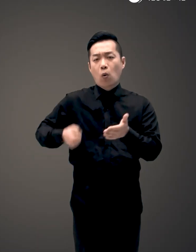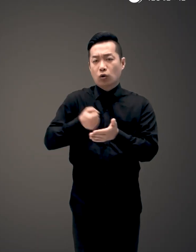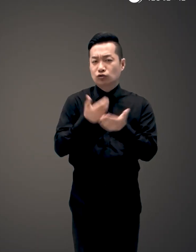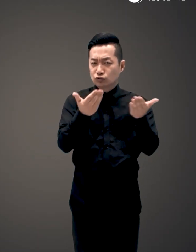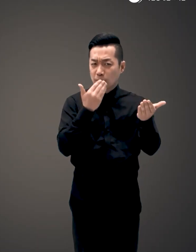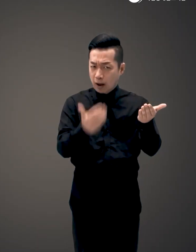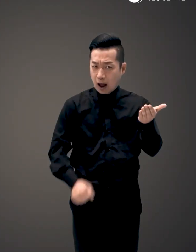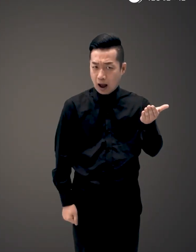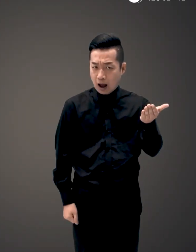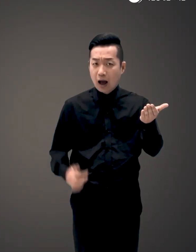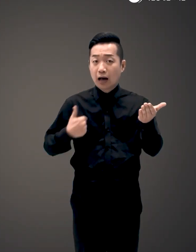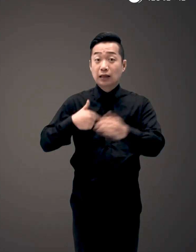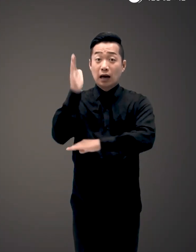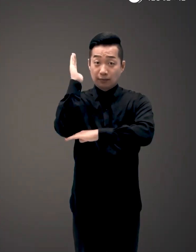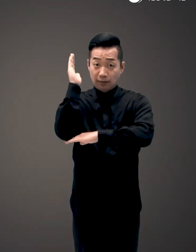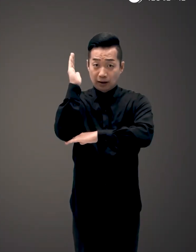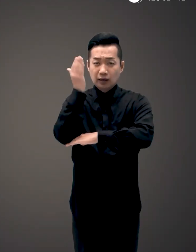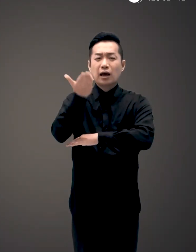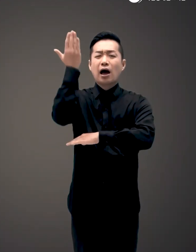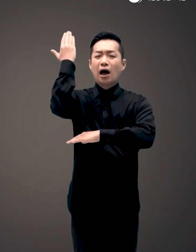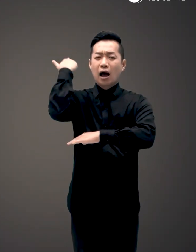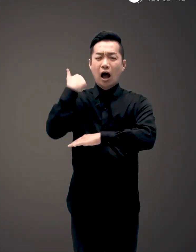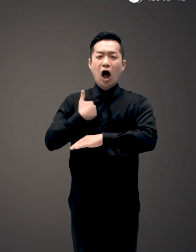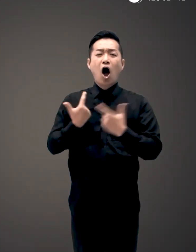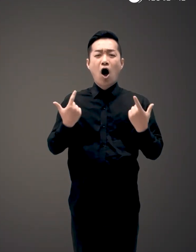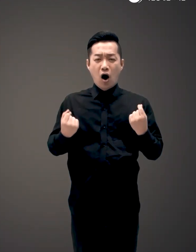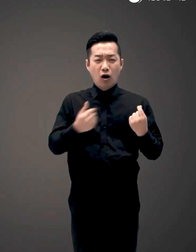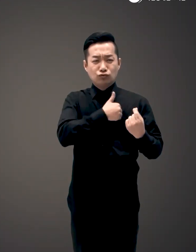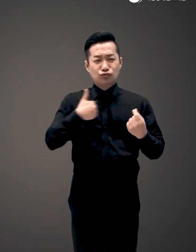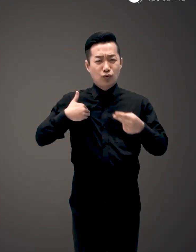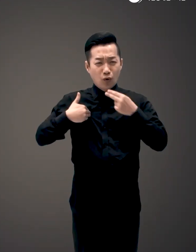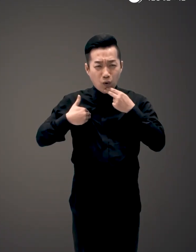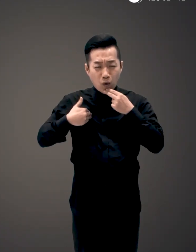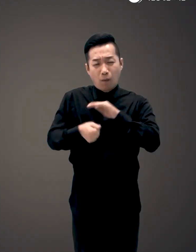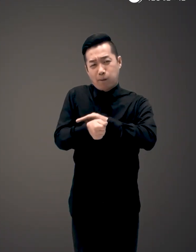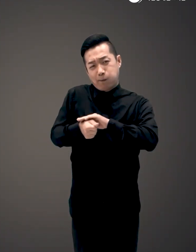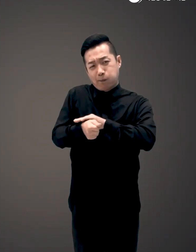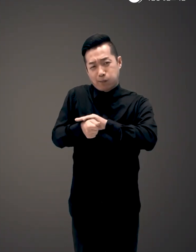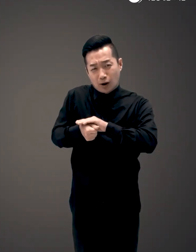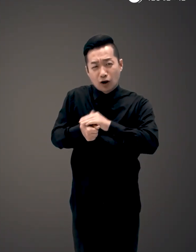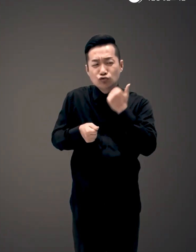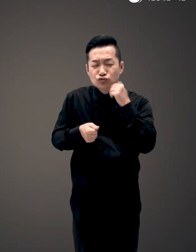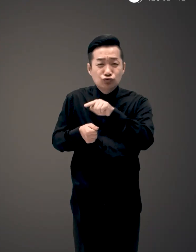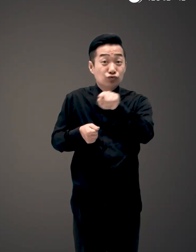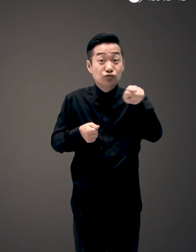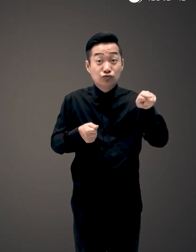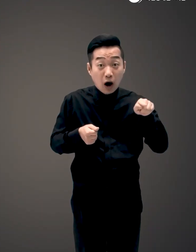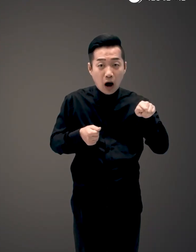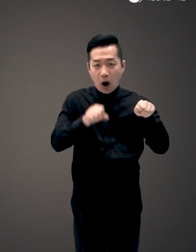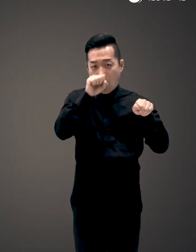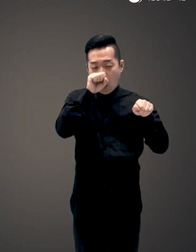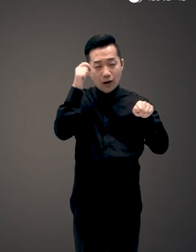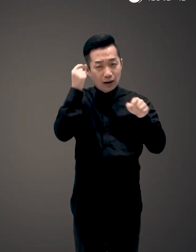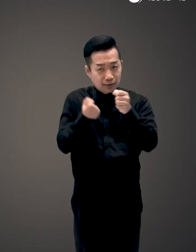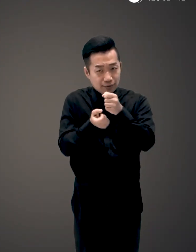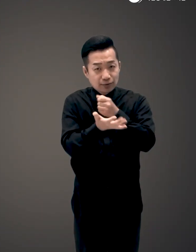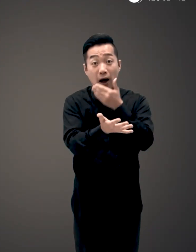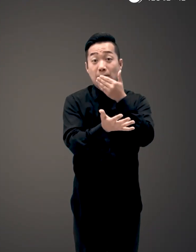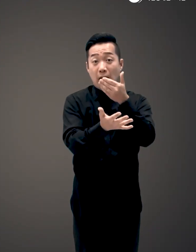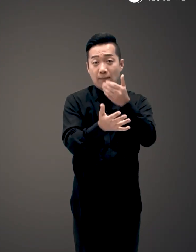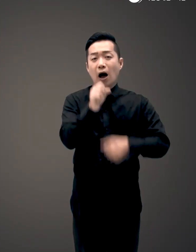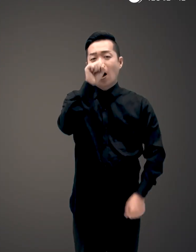있지 않을까. 나의 이야기로 과거에 저처럼 자신감 없고 주눅 들어있는 누군가에게 좋은 영감을 줄 수